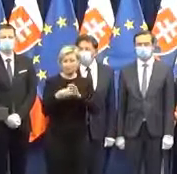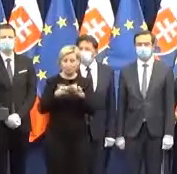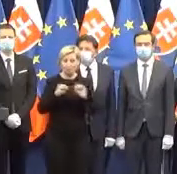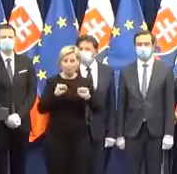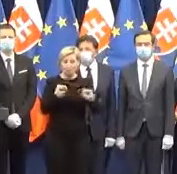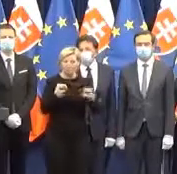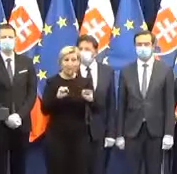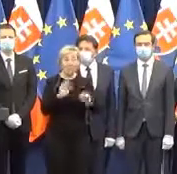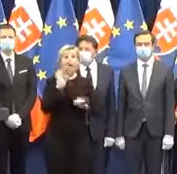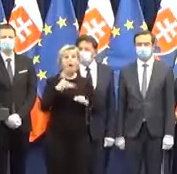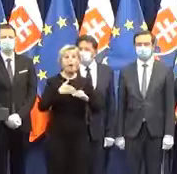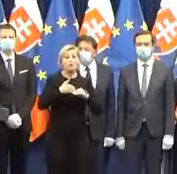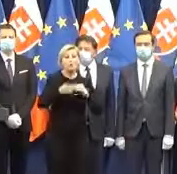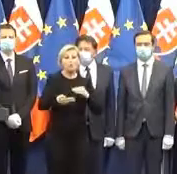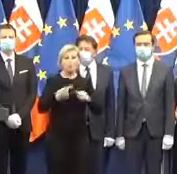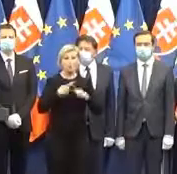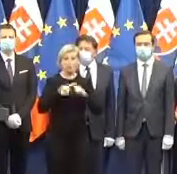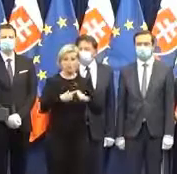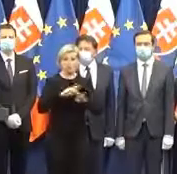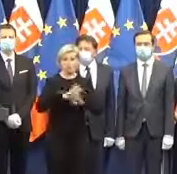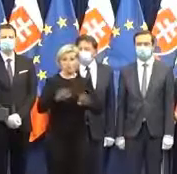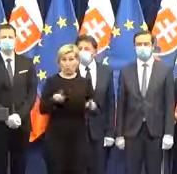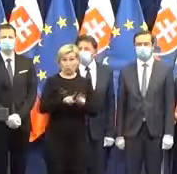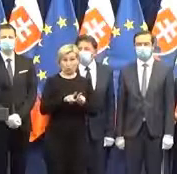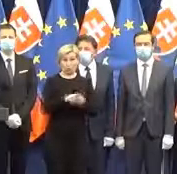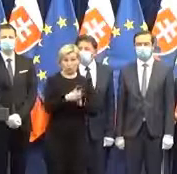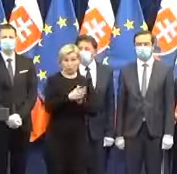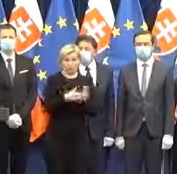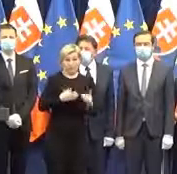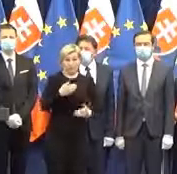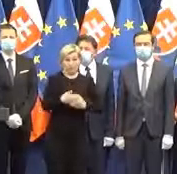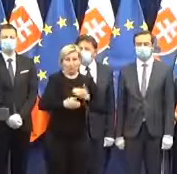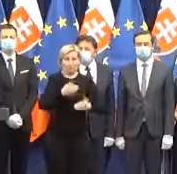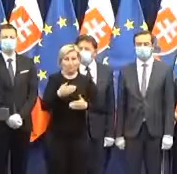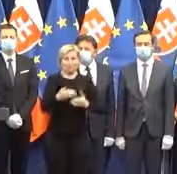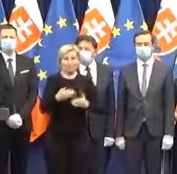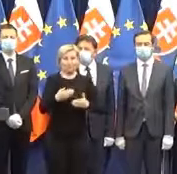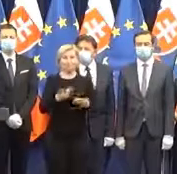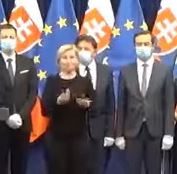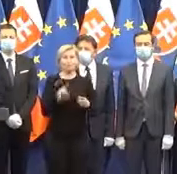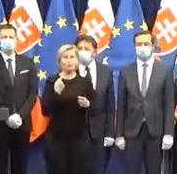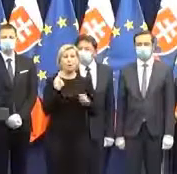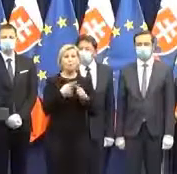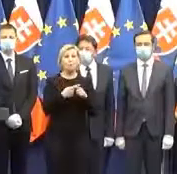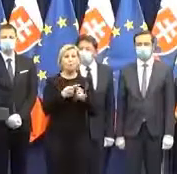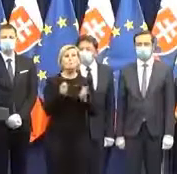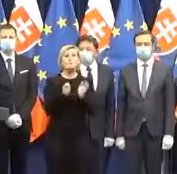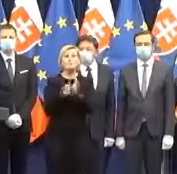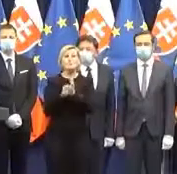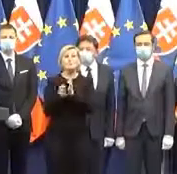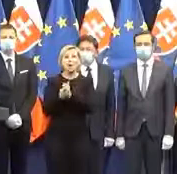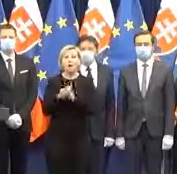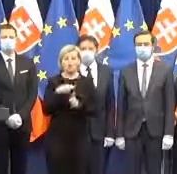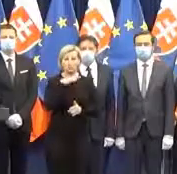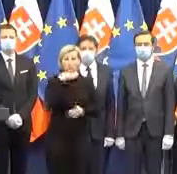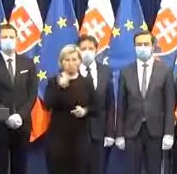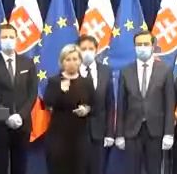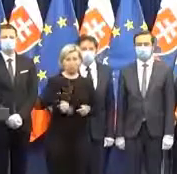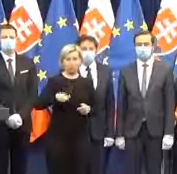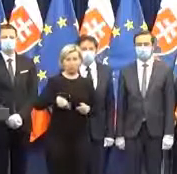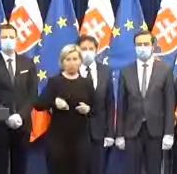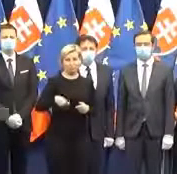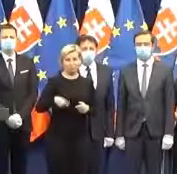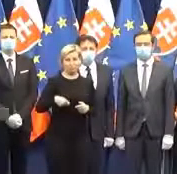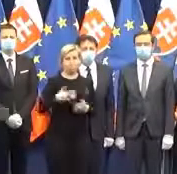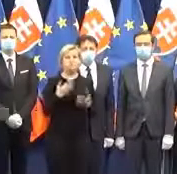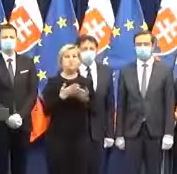kríza koronavírusu bola prepuknutá. Zároveň podľa informácií nakupovali výrazne predraženie a zajtra chcem vidieť odpovede